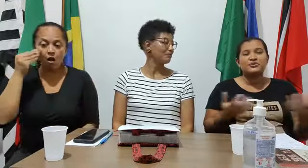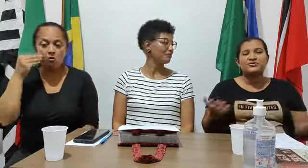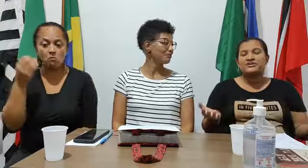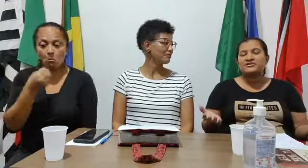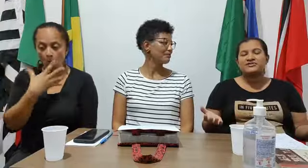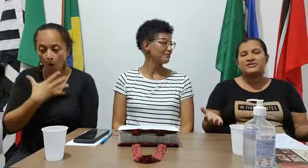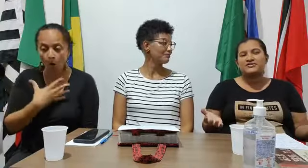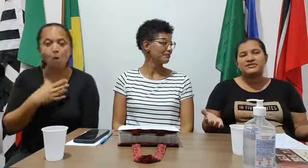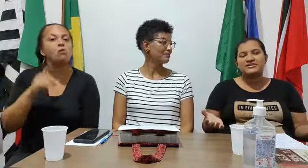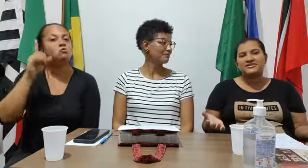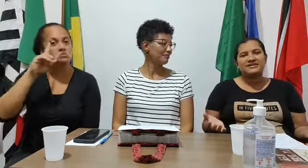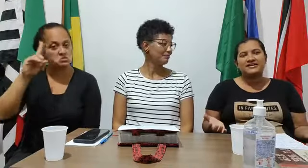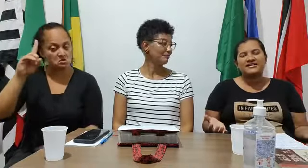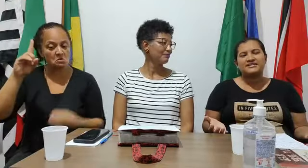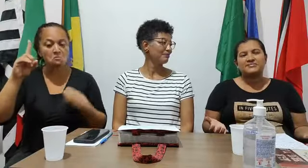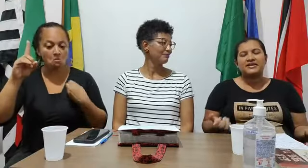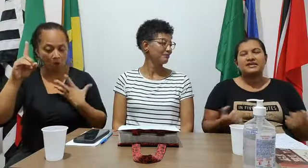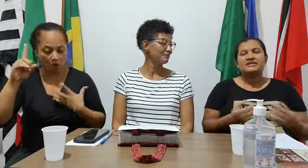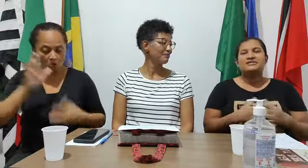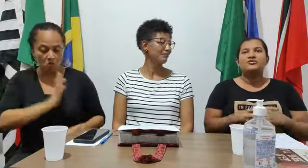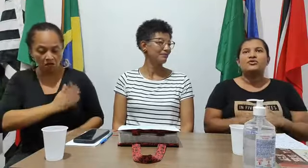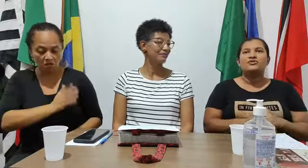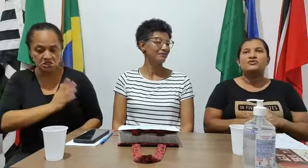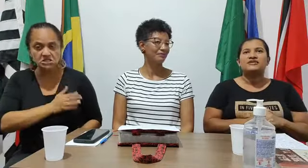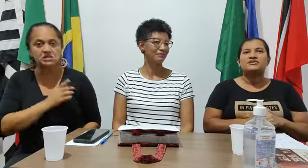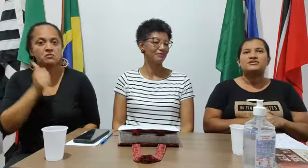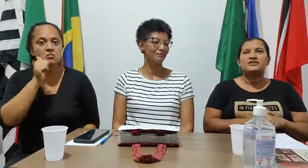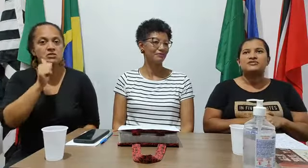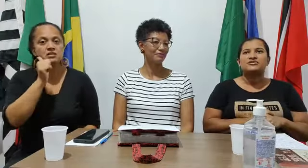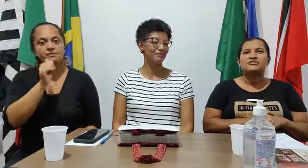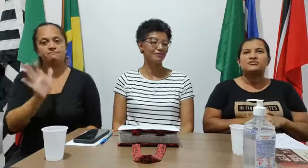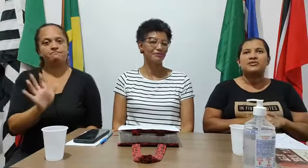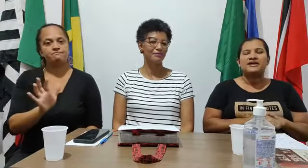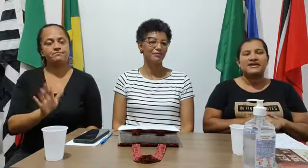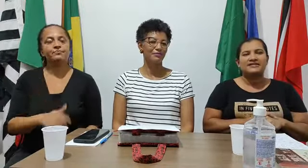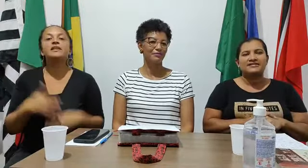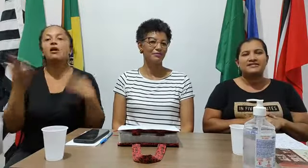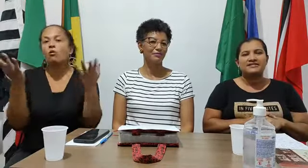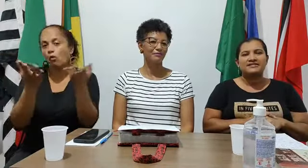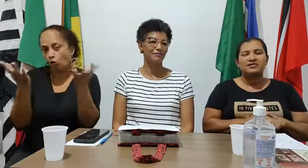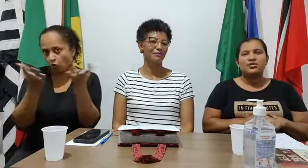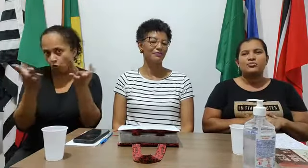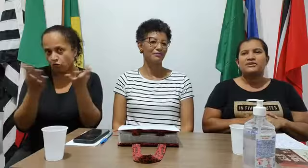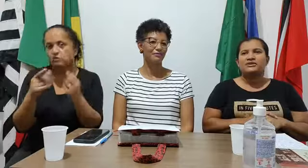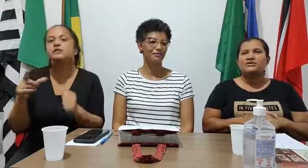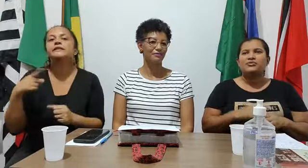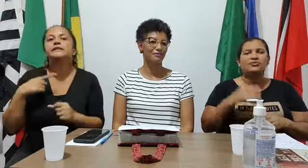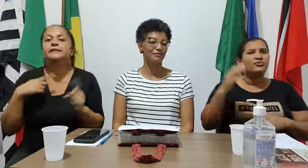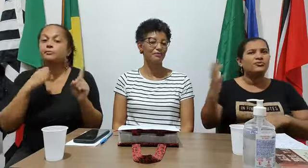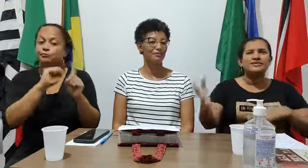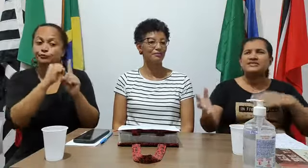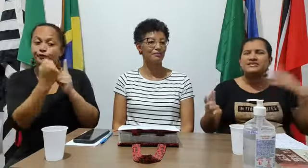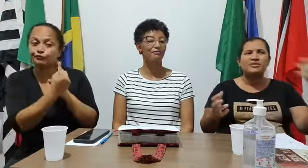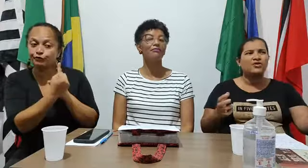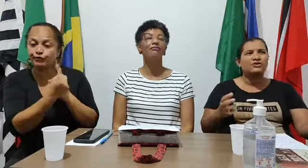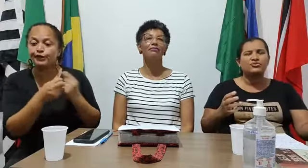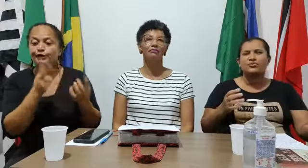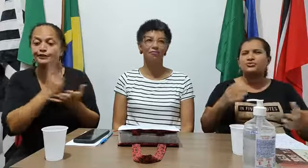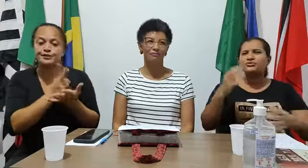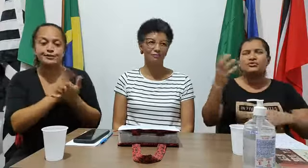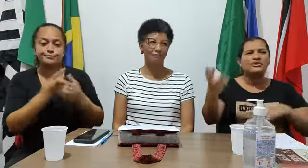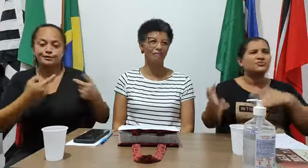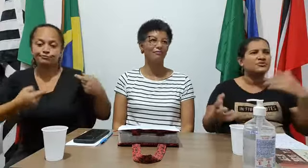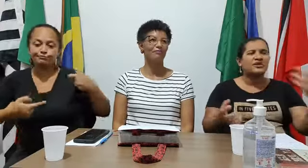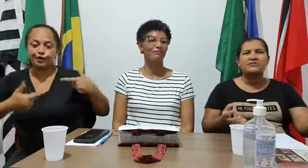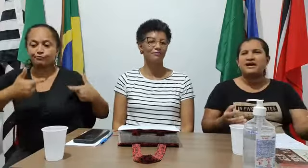bom depósito que Deus fez no coração dela. Então hoje, na sociedade, a gente vive uma guerra, né? Porque um tem que ser melhor que o